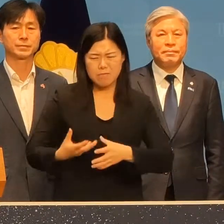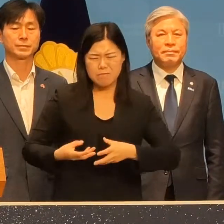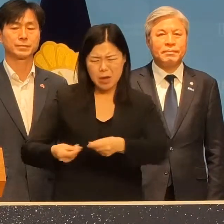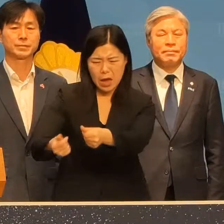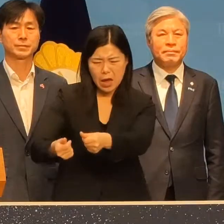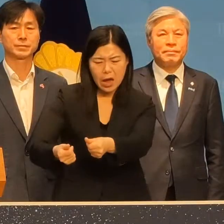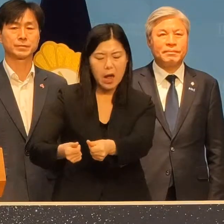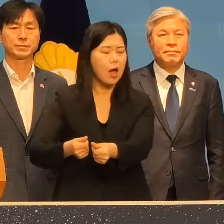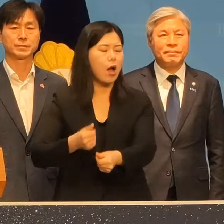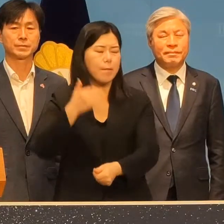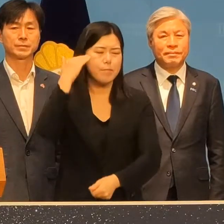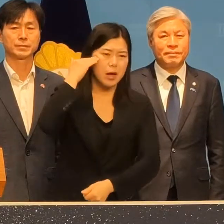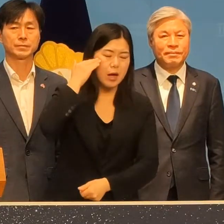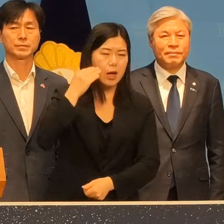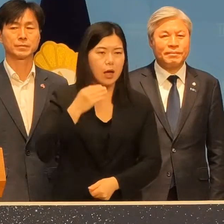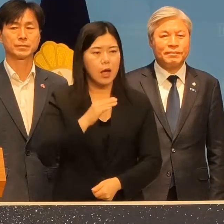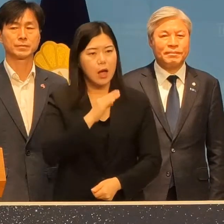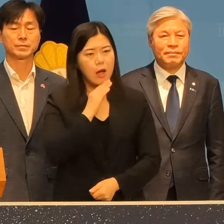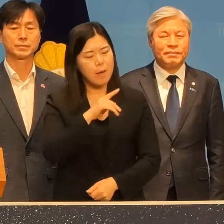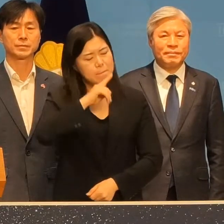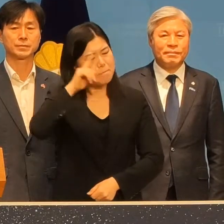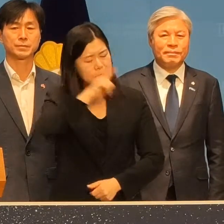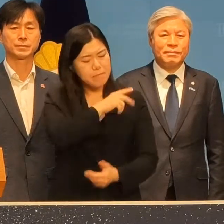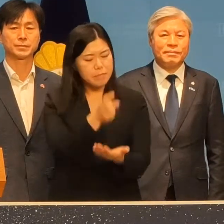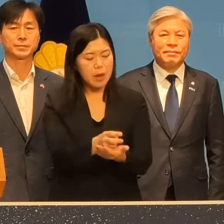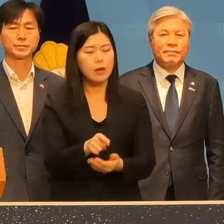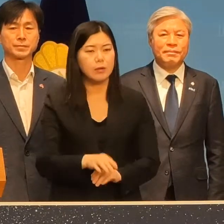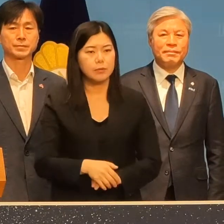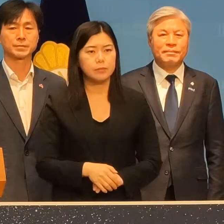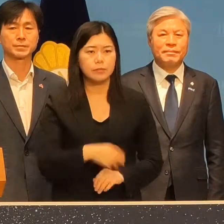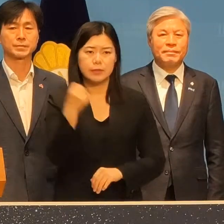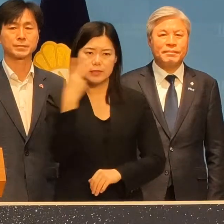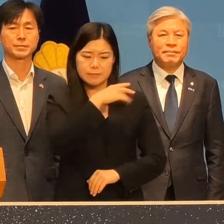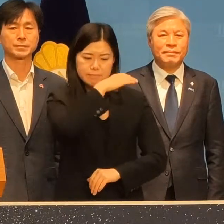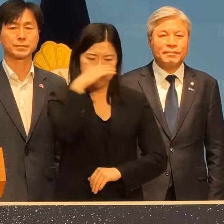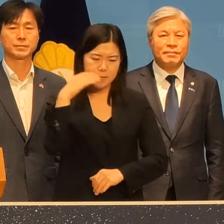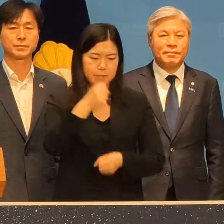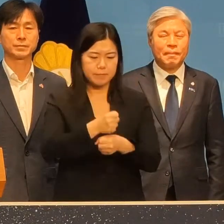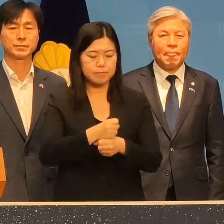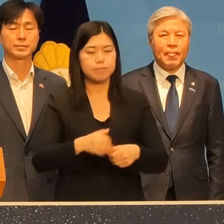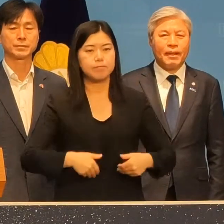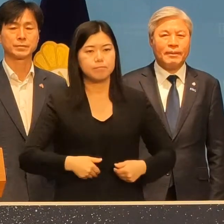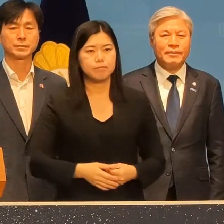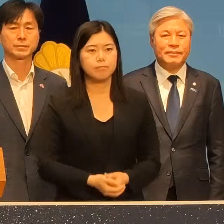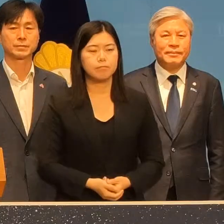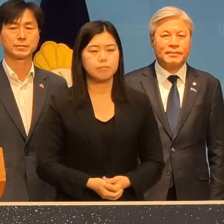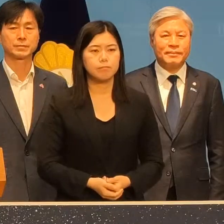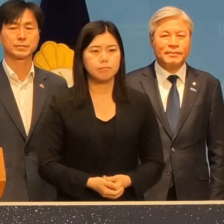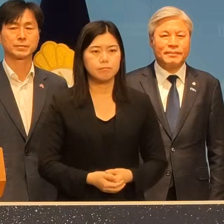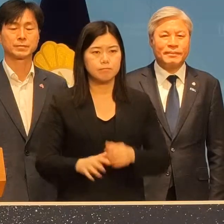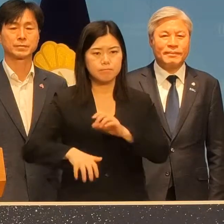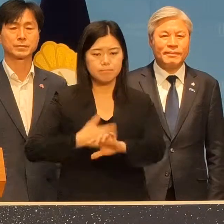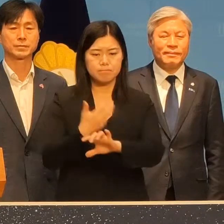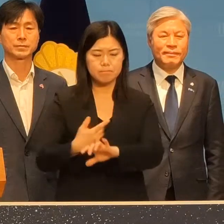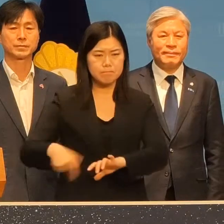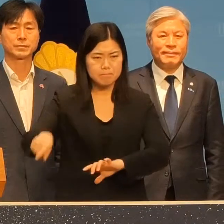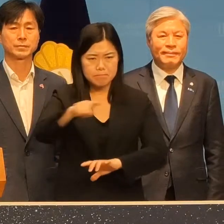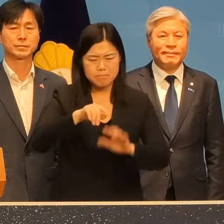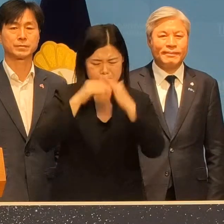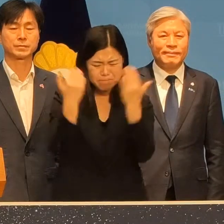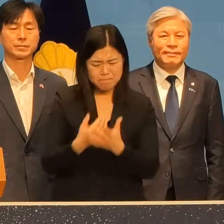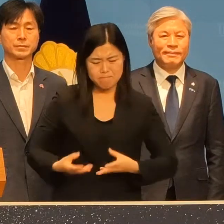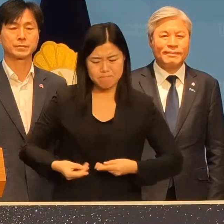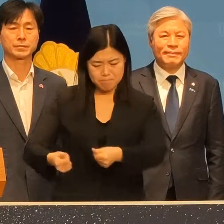풀뿌리 민주주의를 질식시키는 악법 중의 악법을 바로잡아야 합니다. 내란 세력의 풀뿌리 잔재를